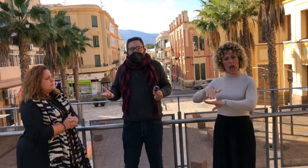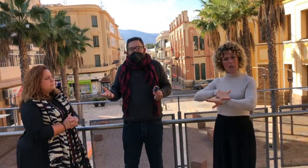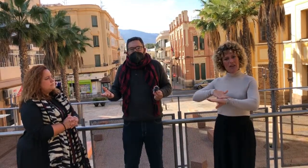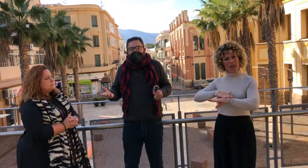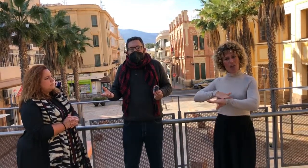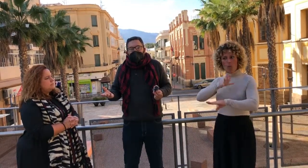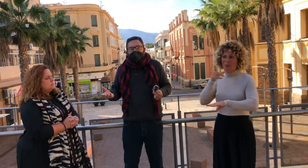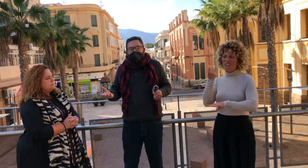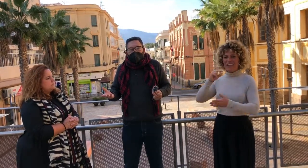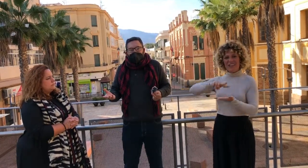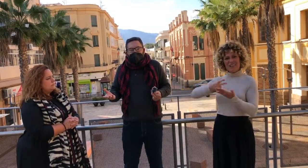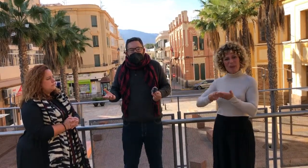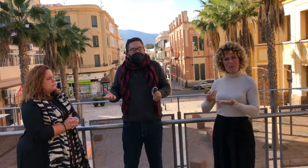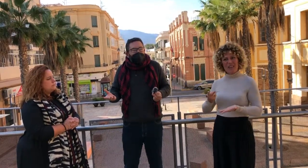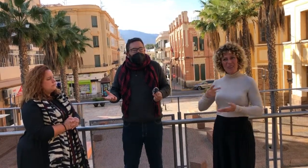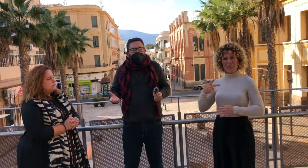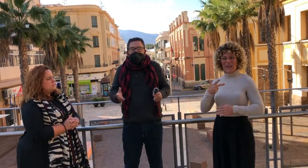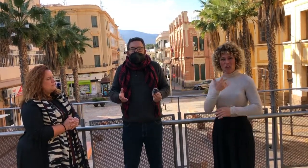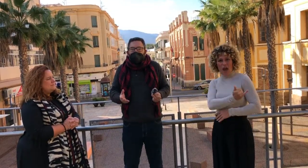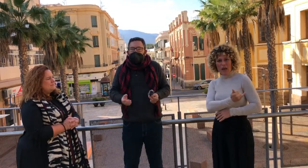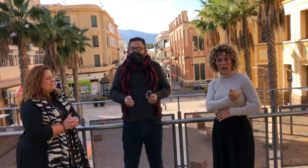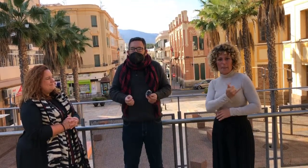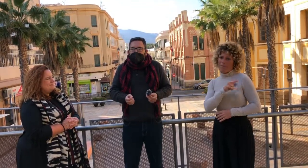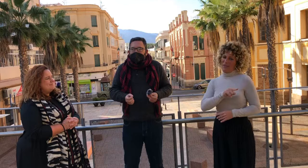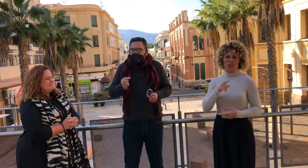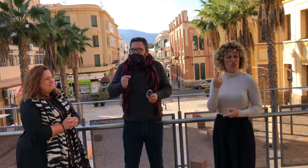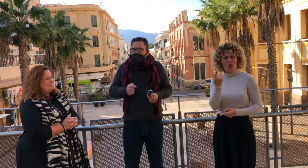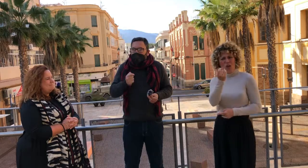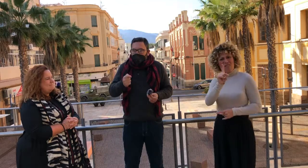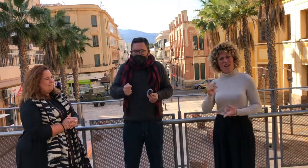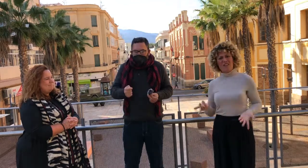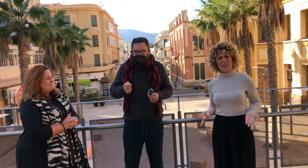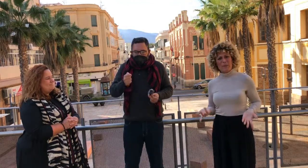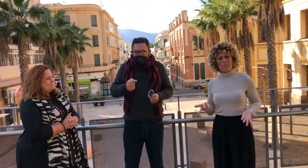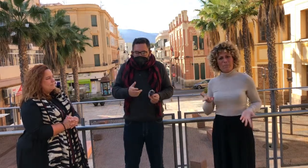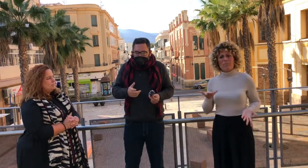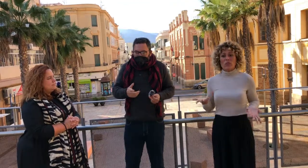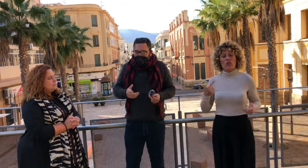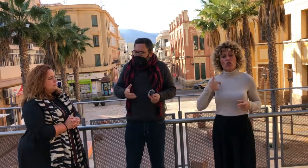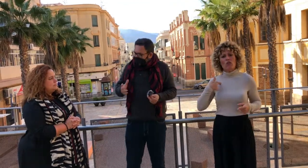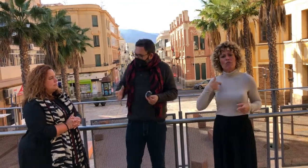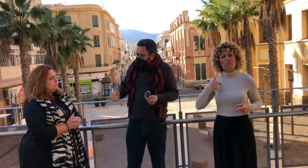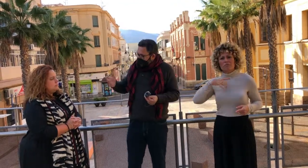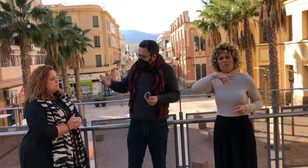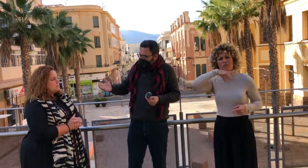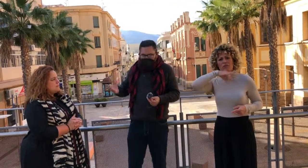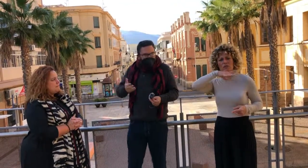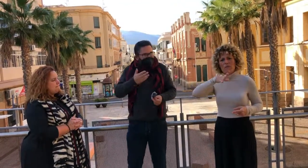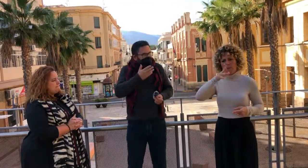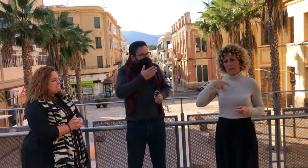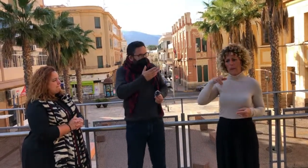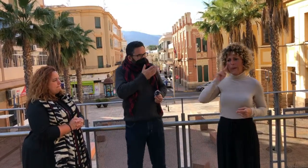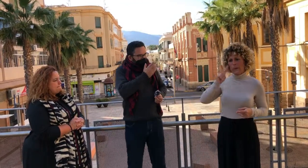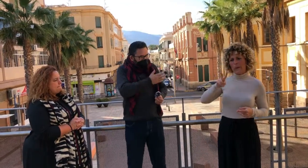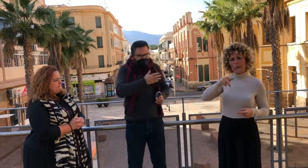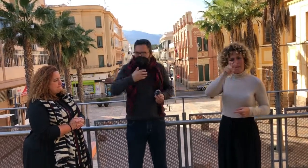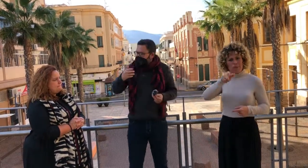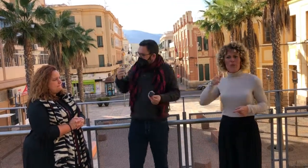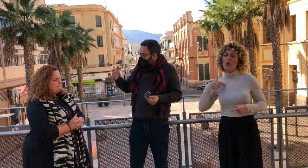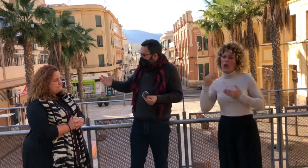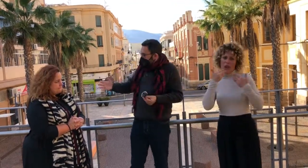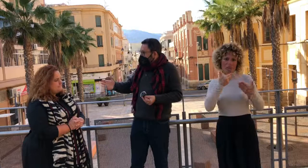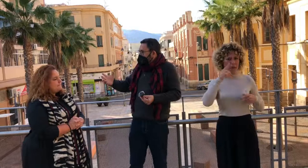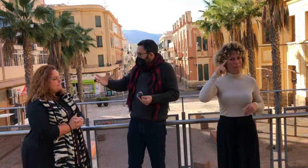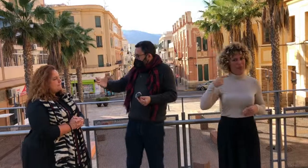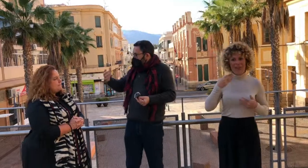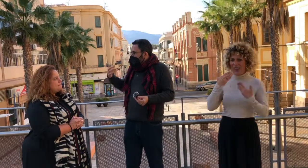tengan ese derecho y se cumpla ese derecho a la educación. Por lo tanto, me voy muy contento porque veo personas que están, yo le agradezco a Belén, le